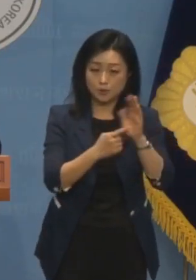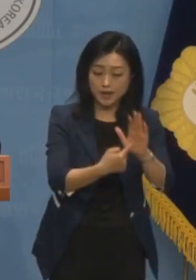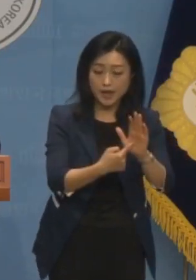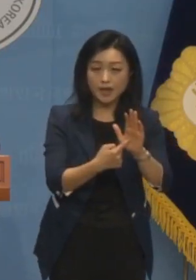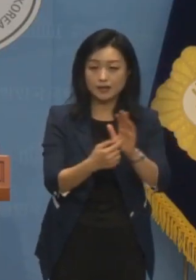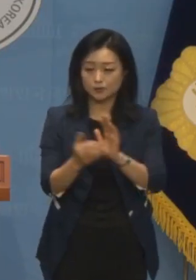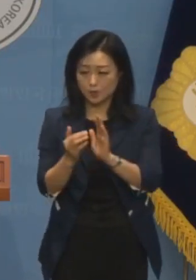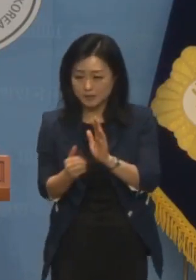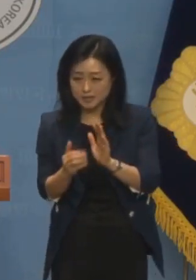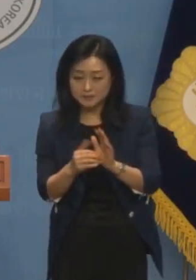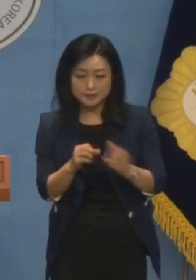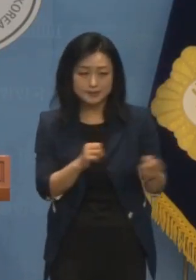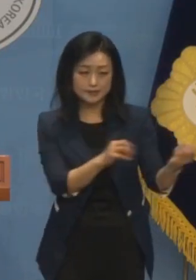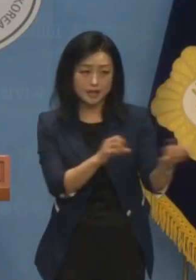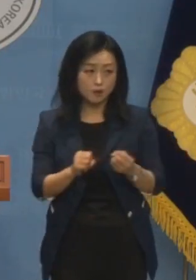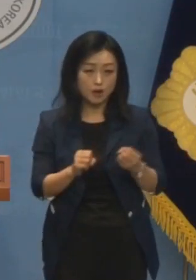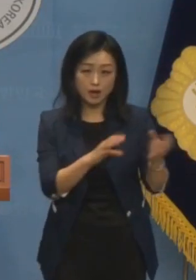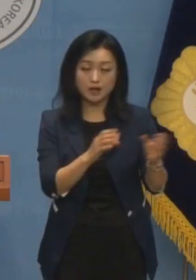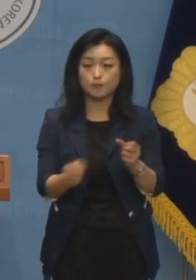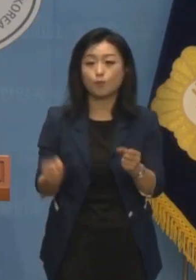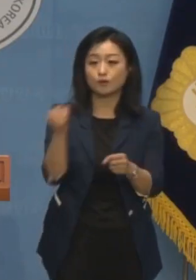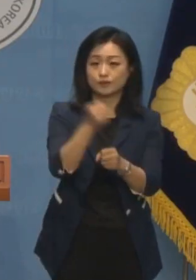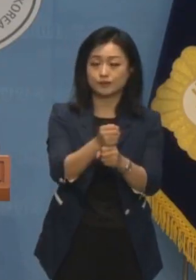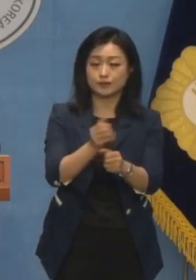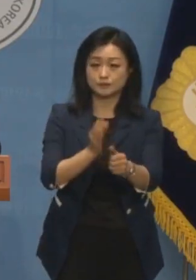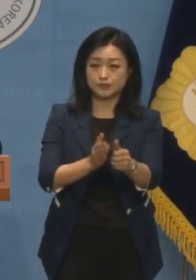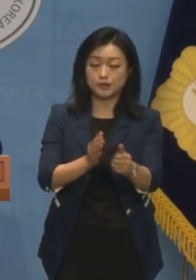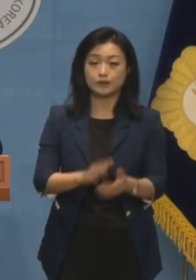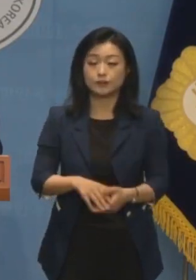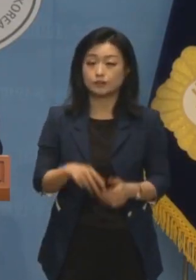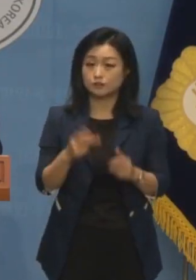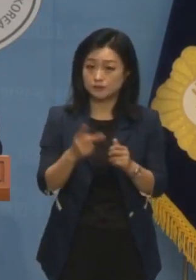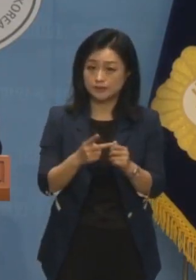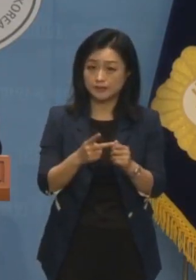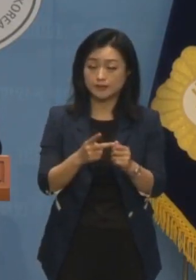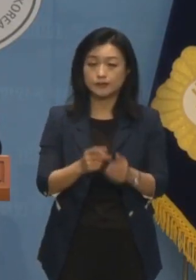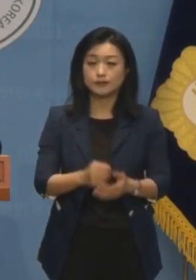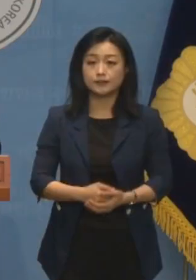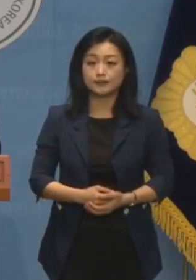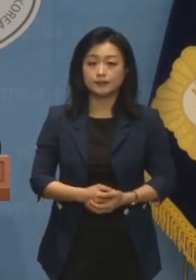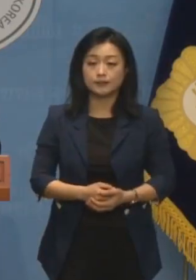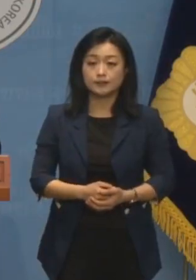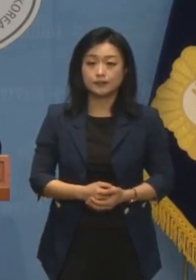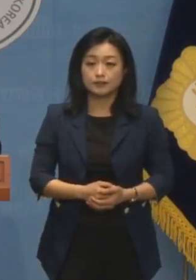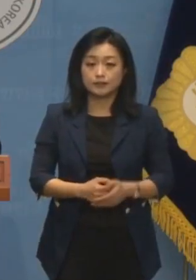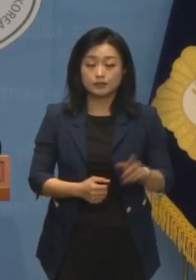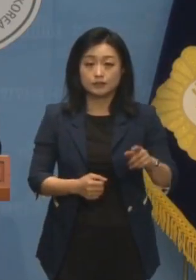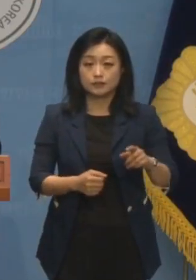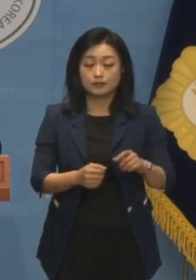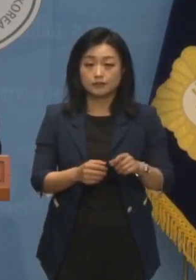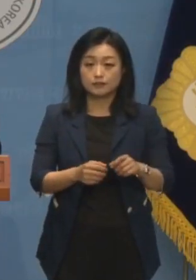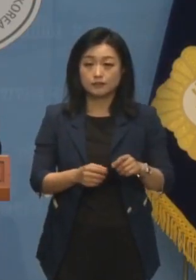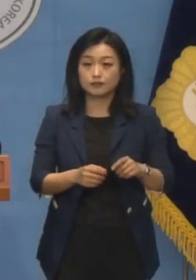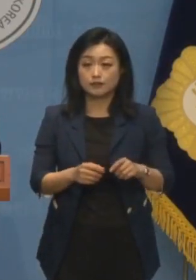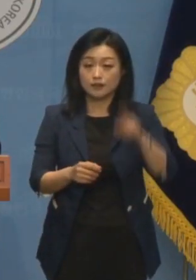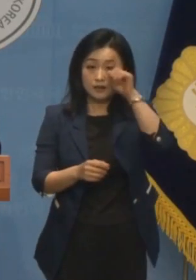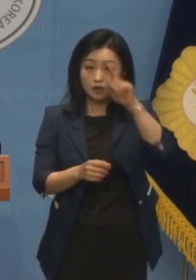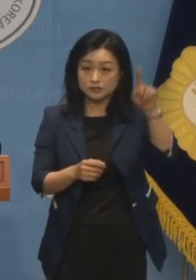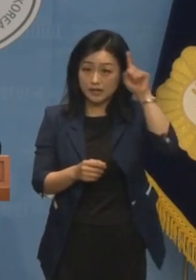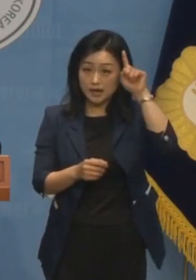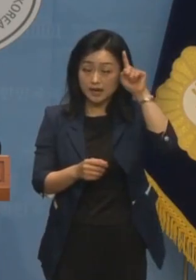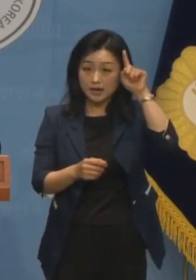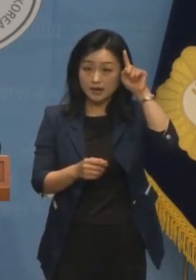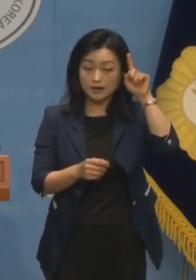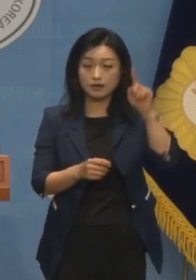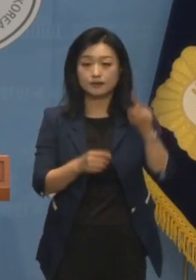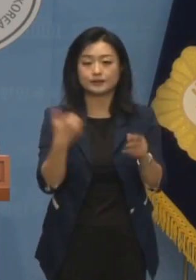가동해 남북 대화를 복원하십시오. 둘째, 조속히 중국 및 러시아와 우호적